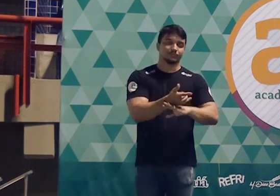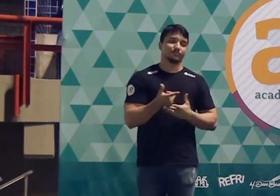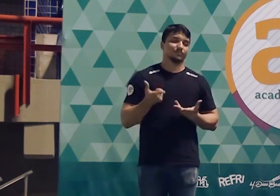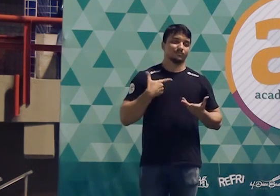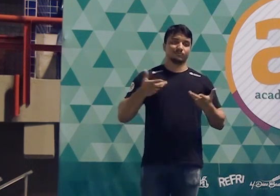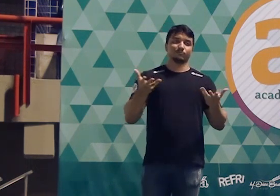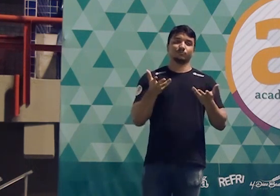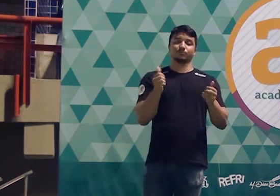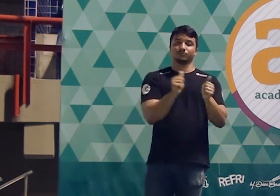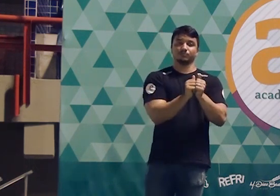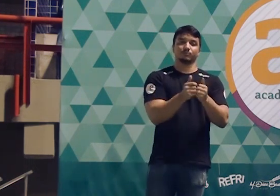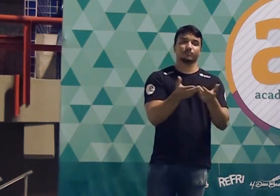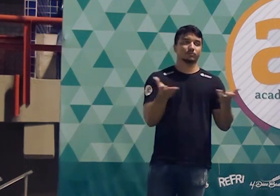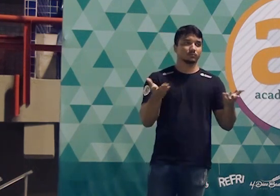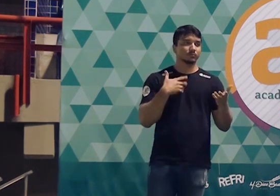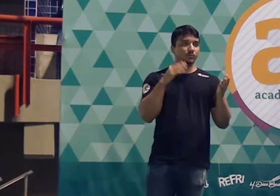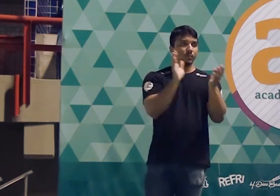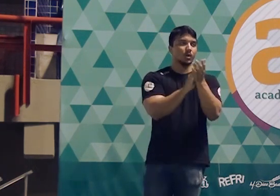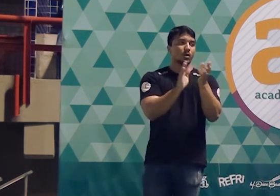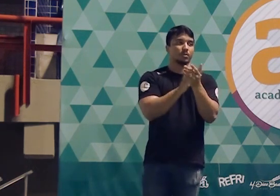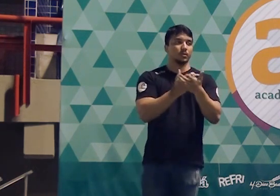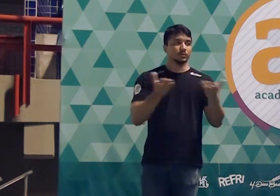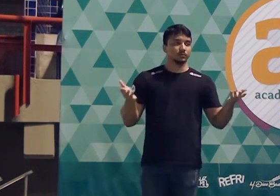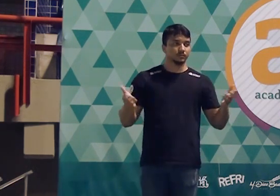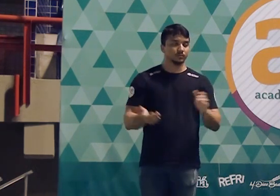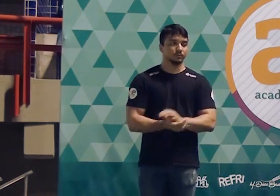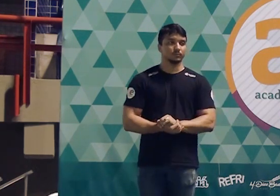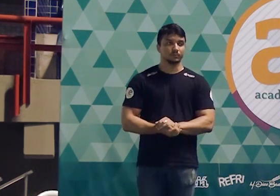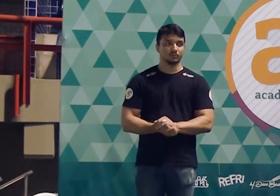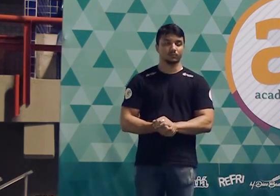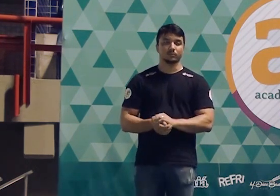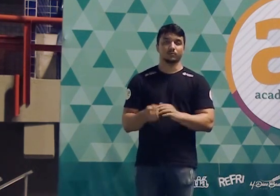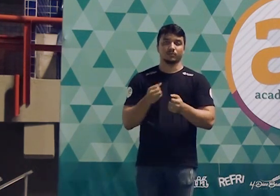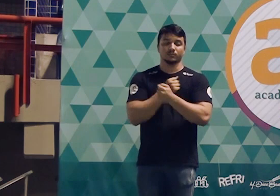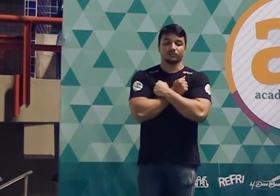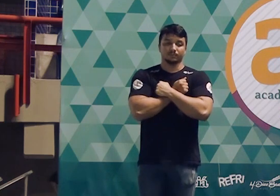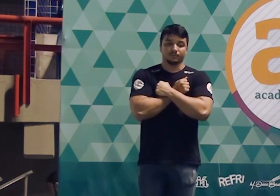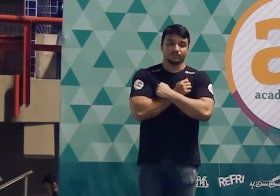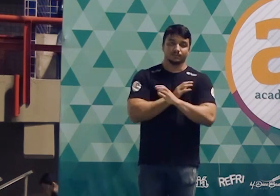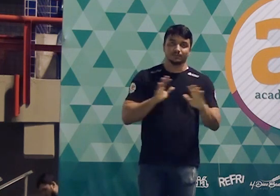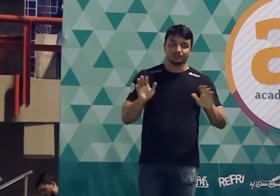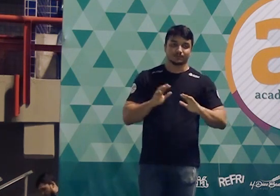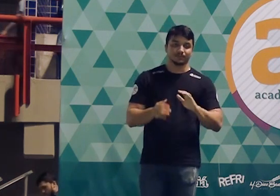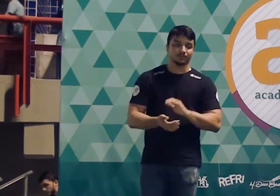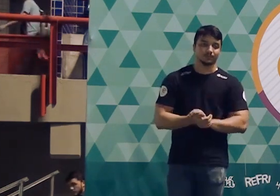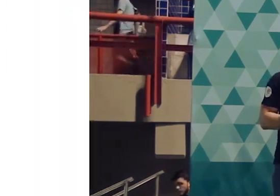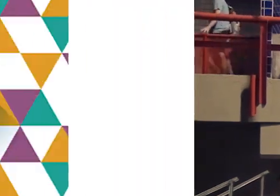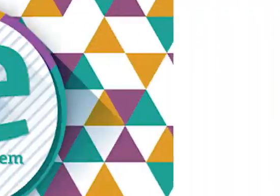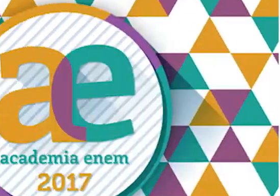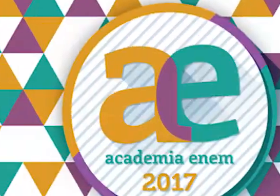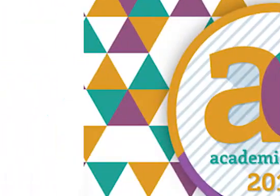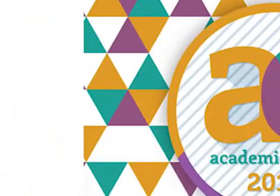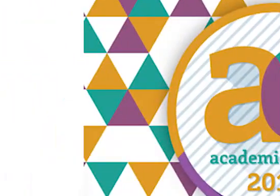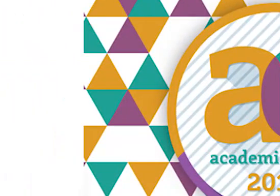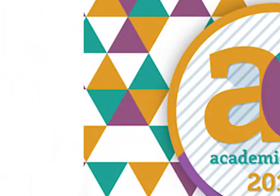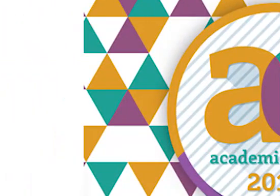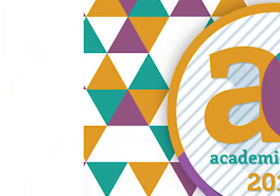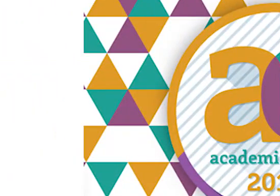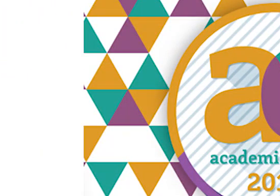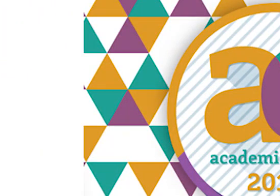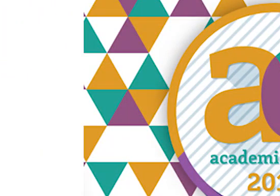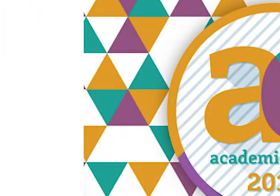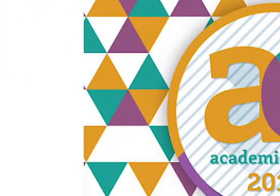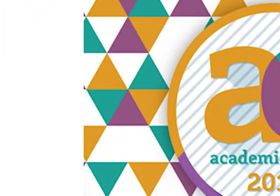estar com vocês. Parabéns. E um forte abraço para todo mundo. Bom resto de domingo.